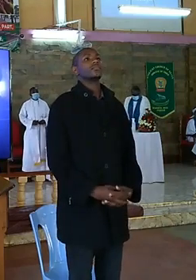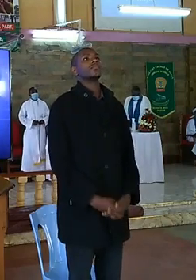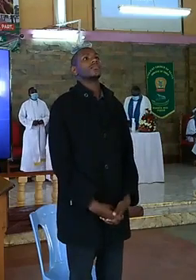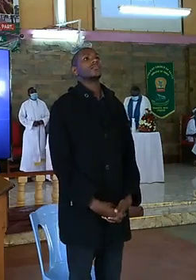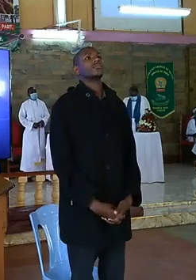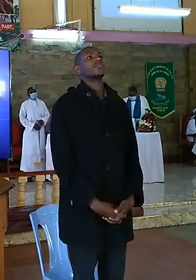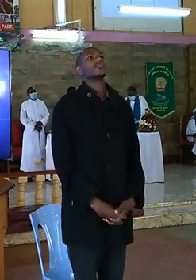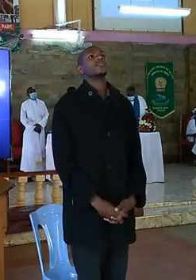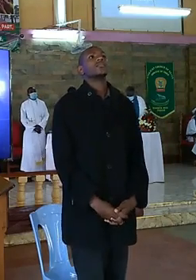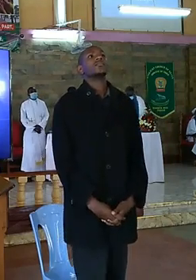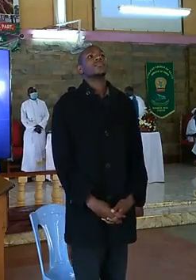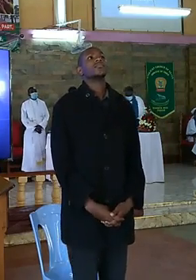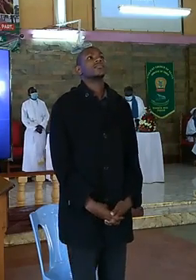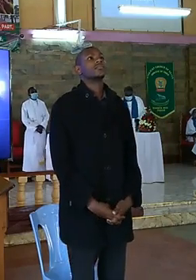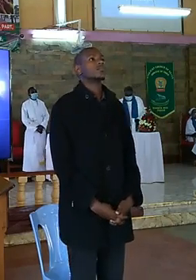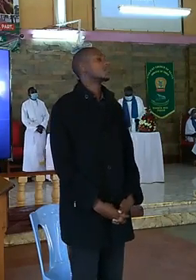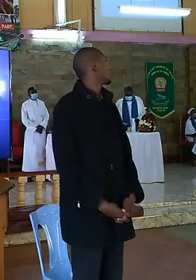Nita